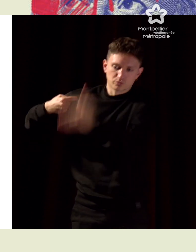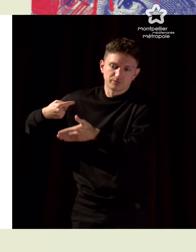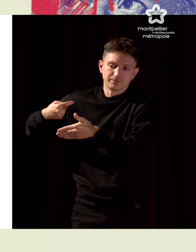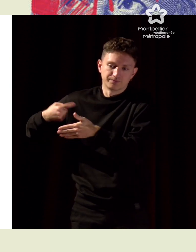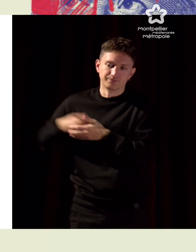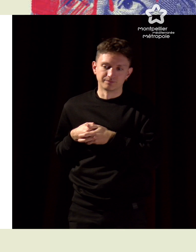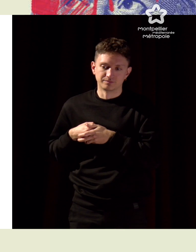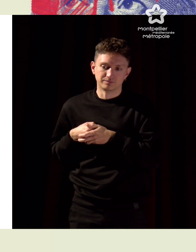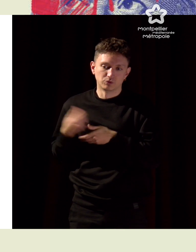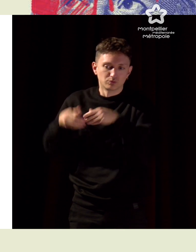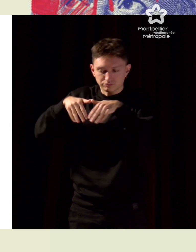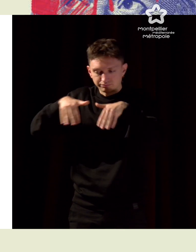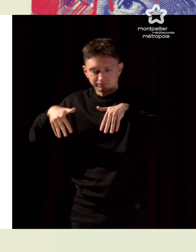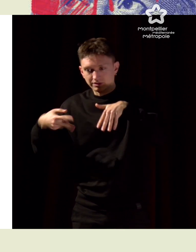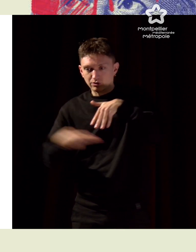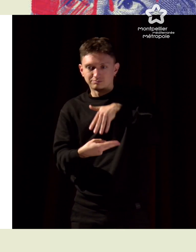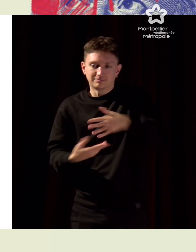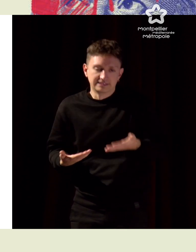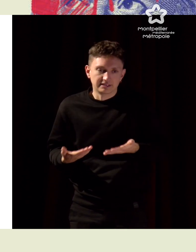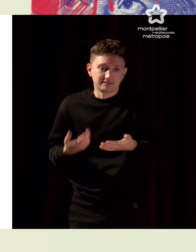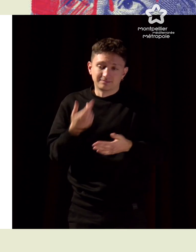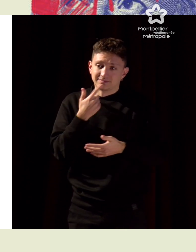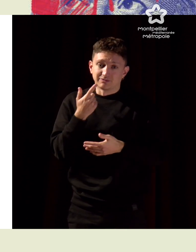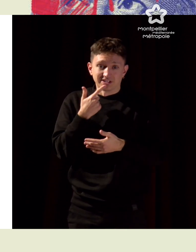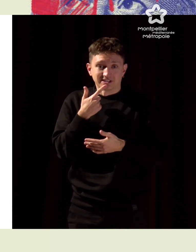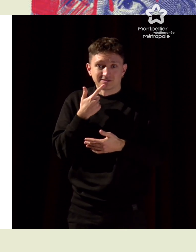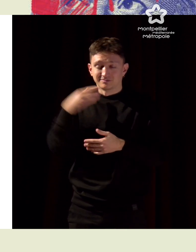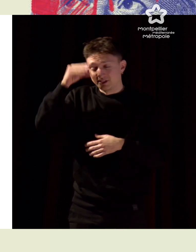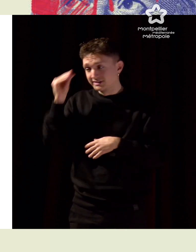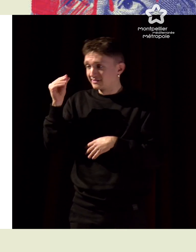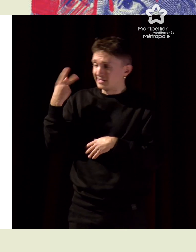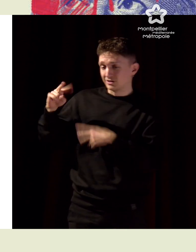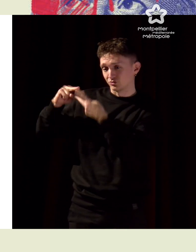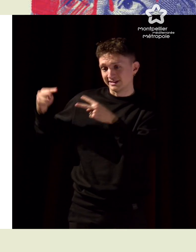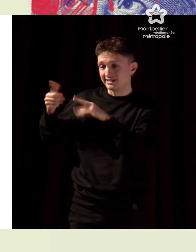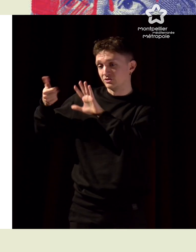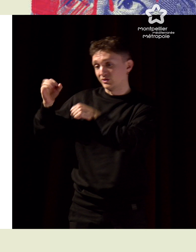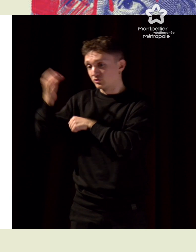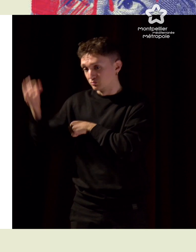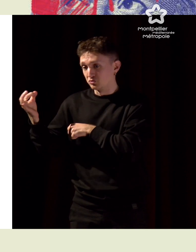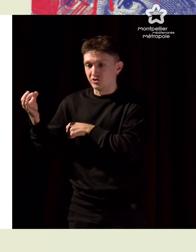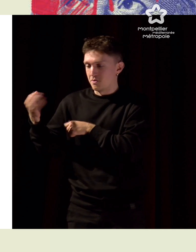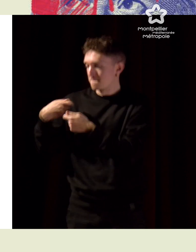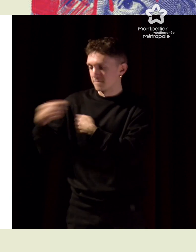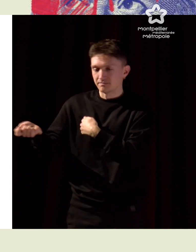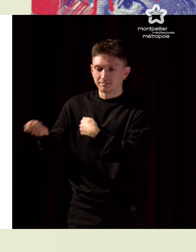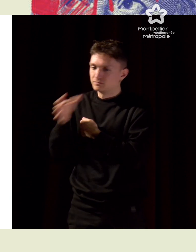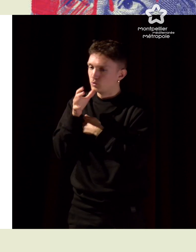60% du génome de Néandertal qui est visiblement pas compatible avec notre génome de Sapiens parce